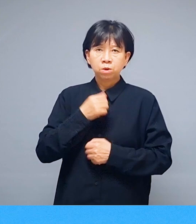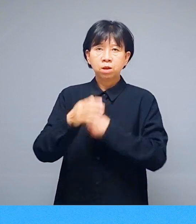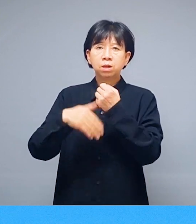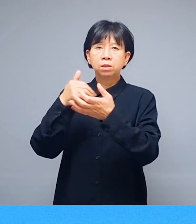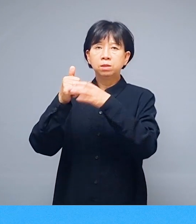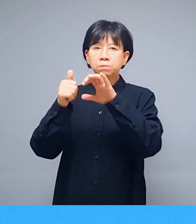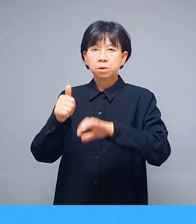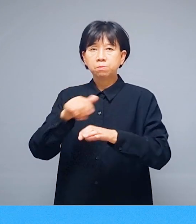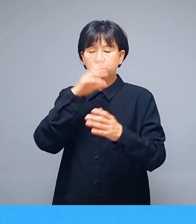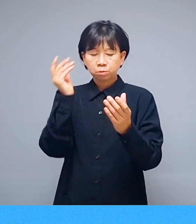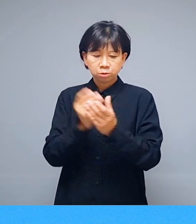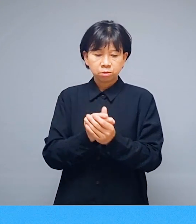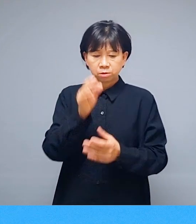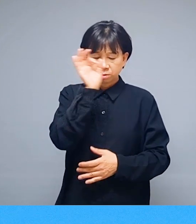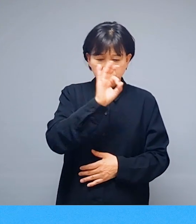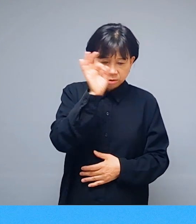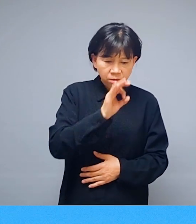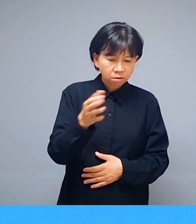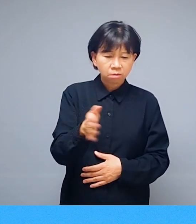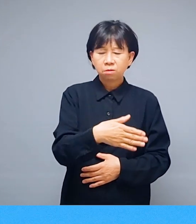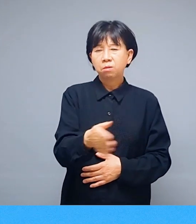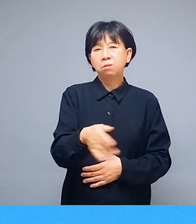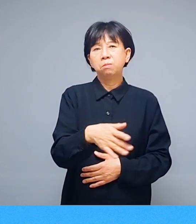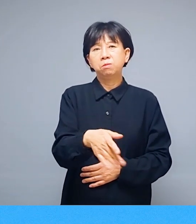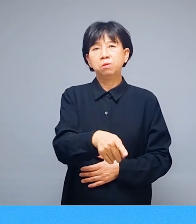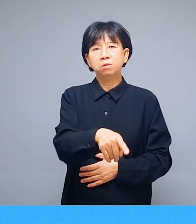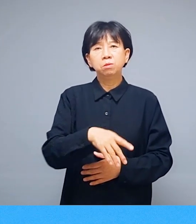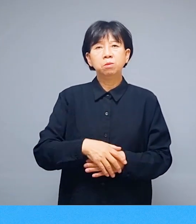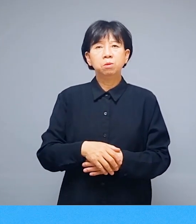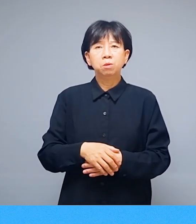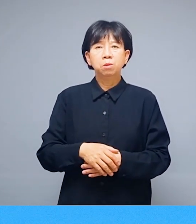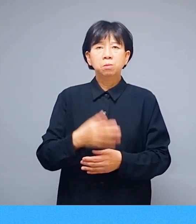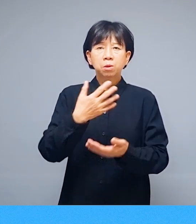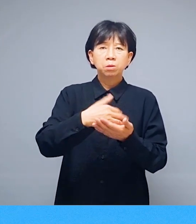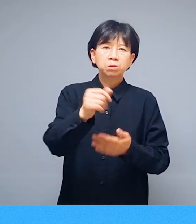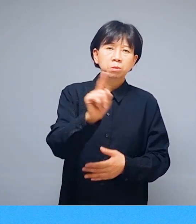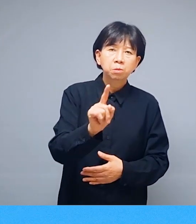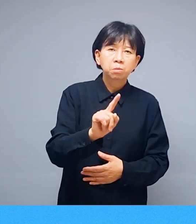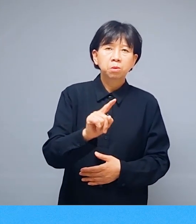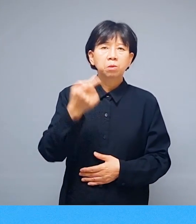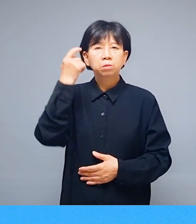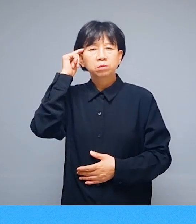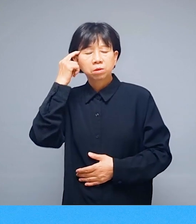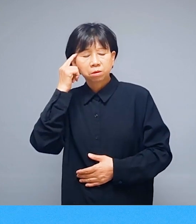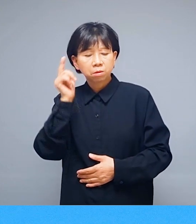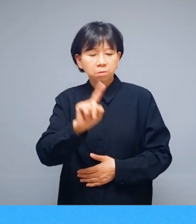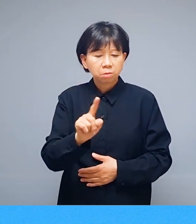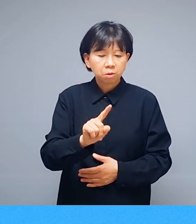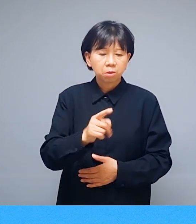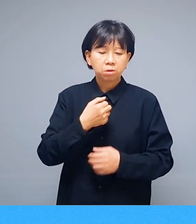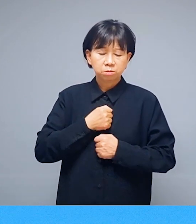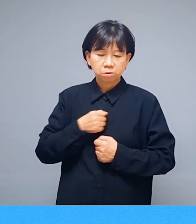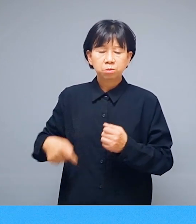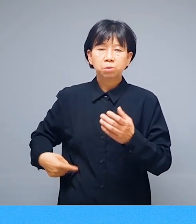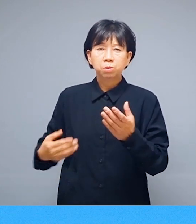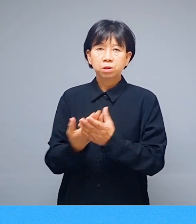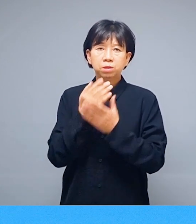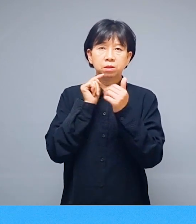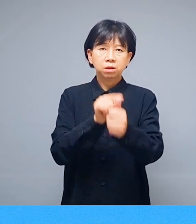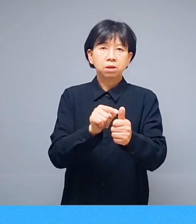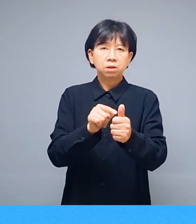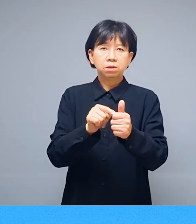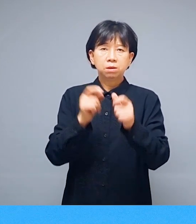찾지 못하였느니 그러므로 내가 어떻게 받았으며 어떻게 들었는지 생각하고 지켜 회개해야 하라.